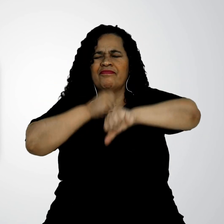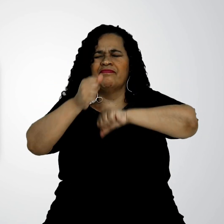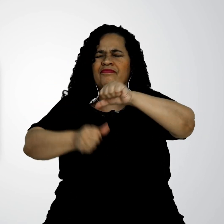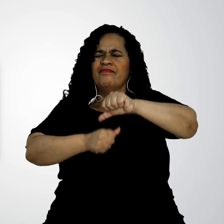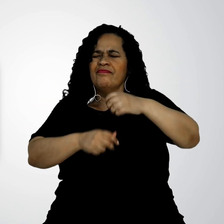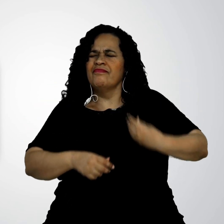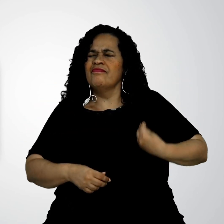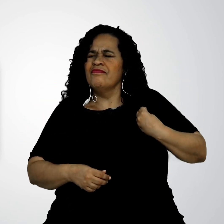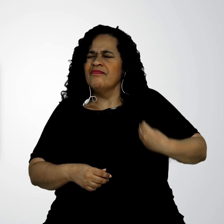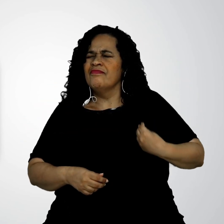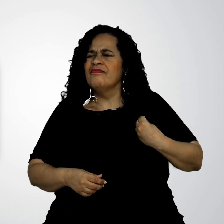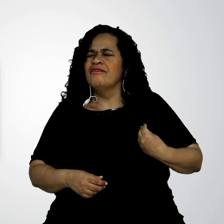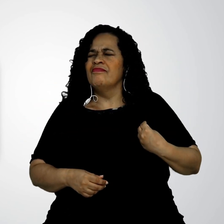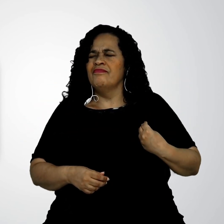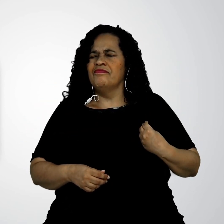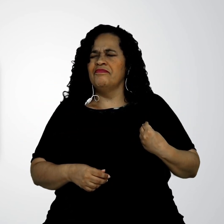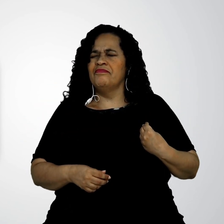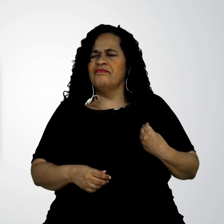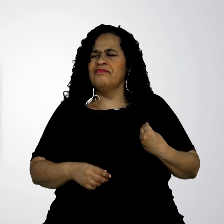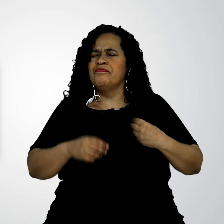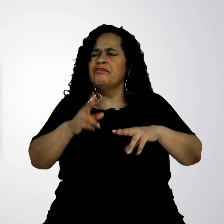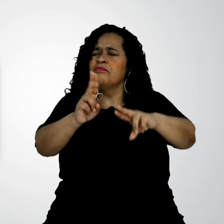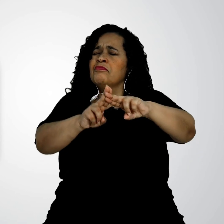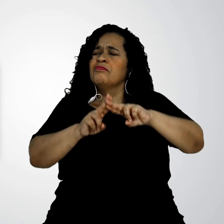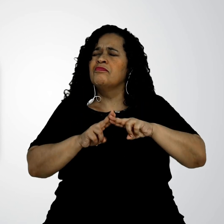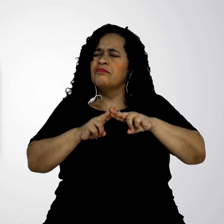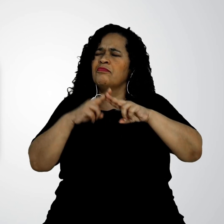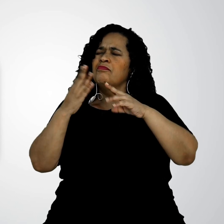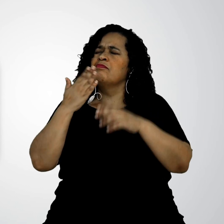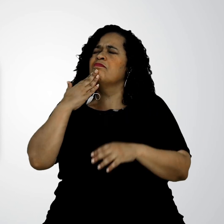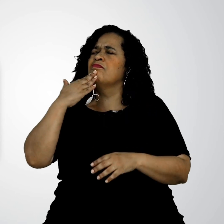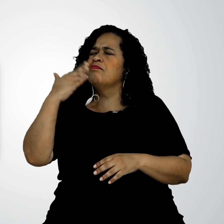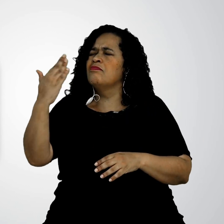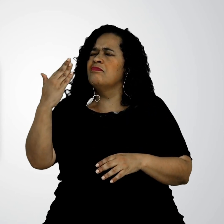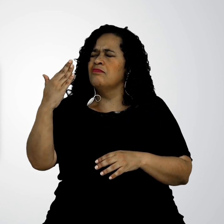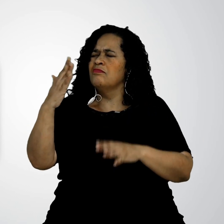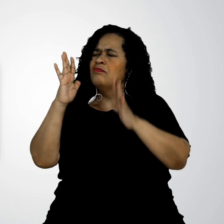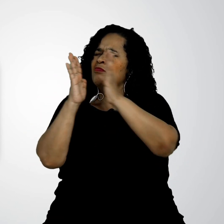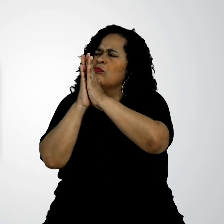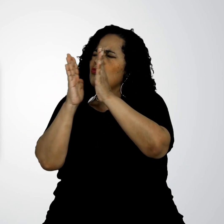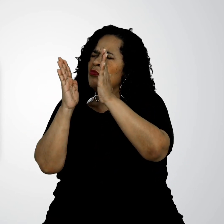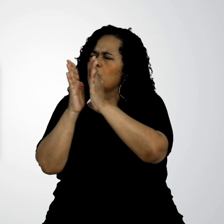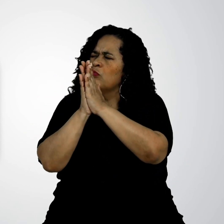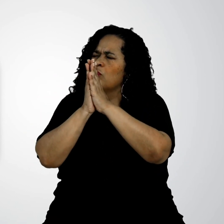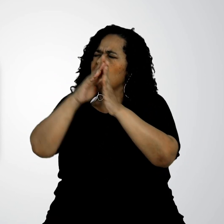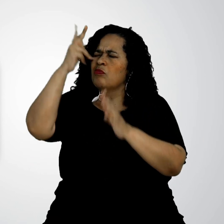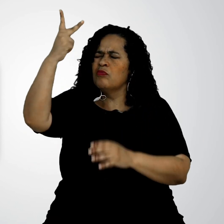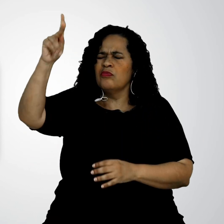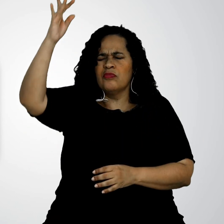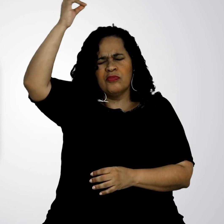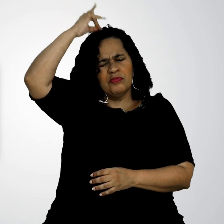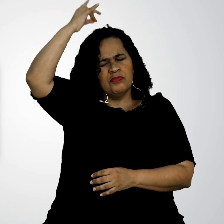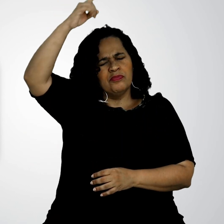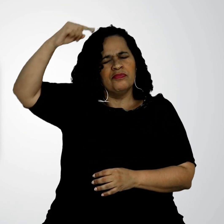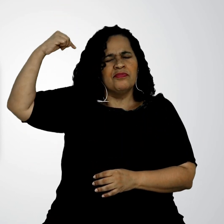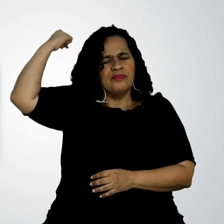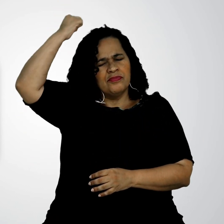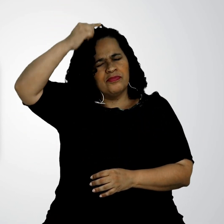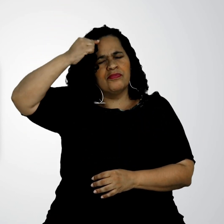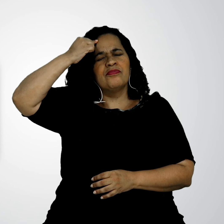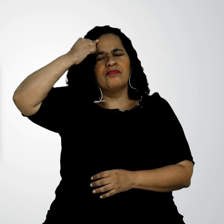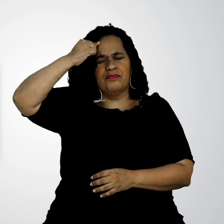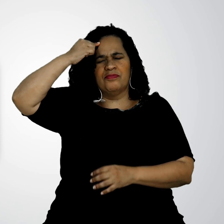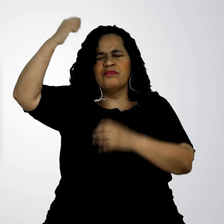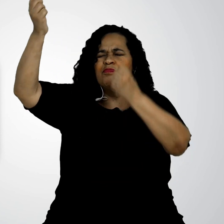nossas vidas e à nossa caminhada, Pai. Por isso nós clamamos a Ti, pedindo que, pelo poder do Seu Espírito, pela orientação da Sua